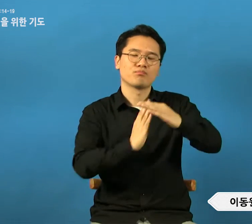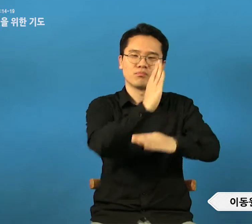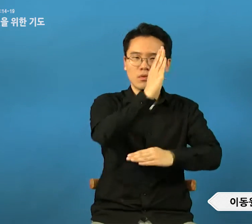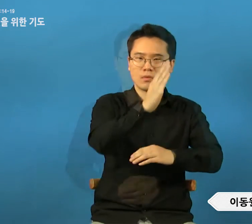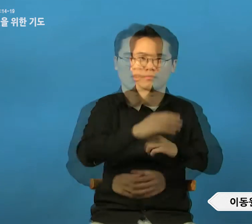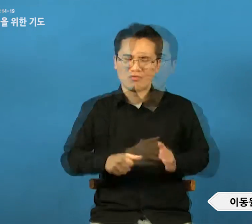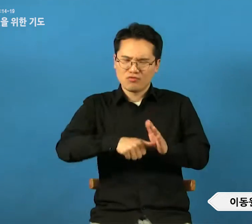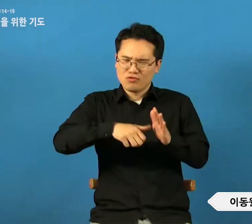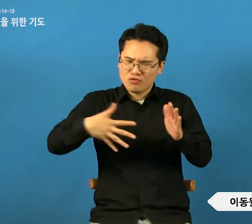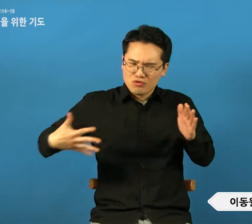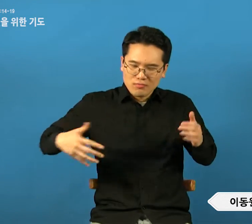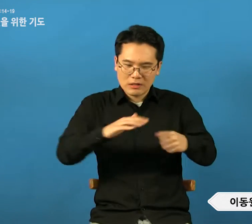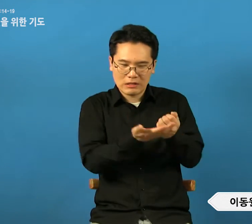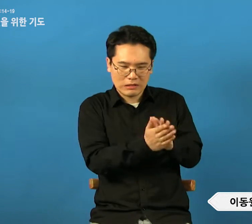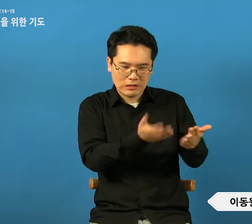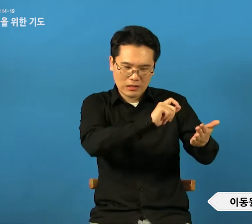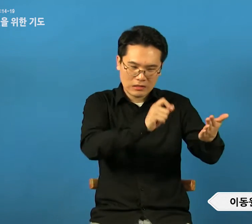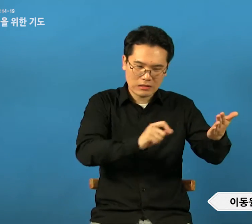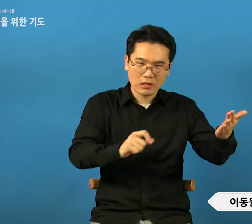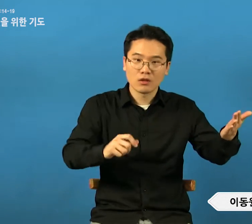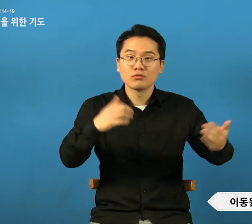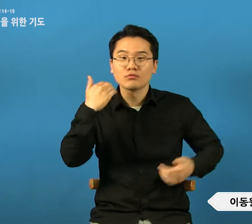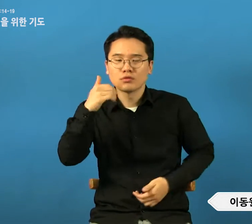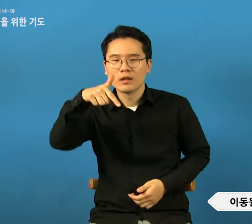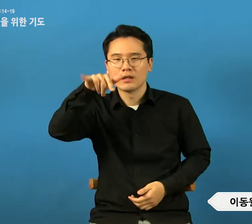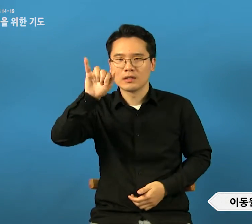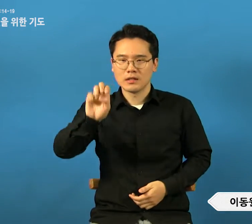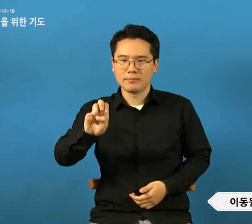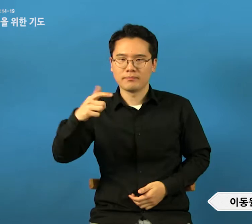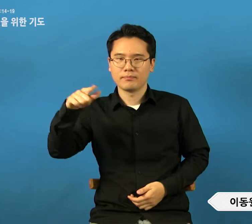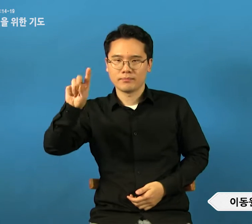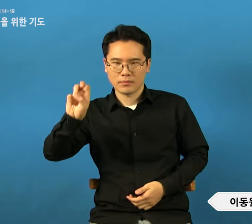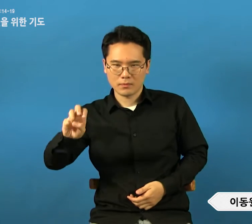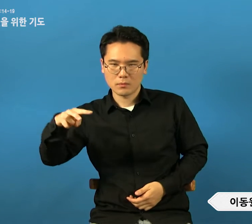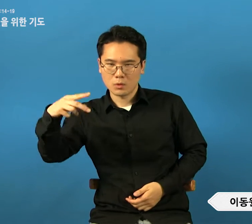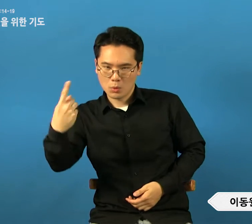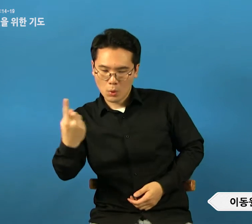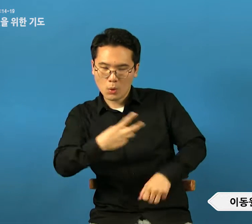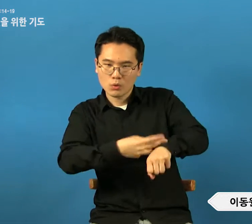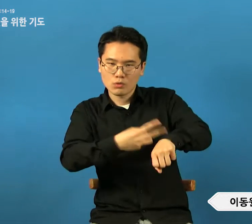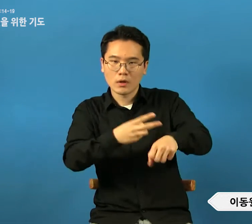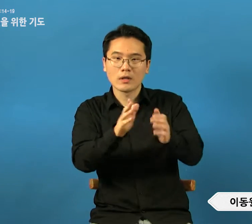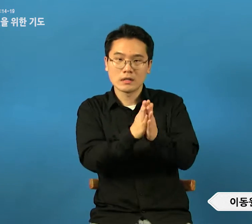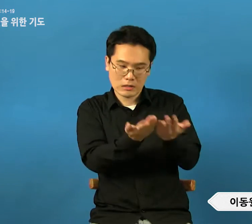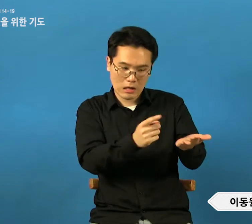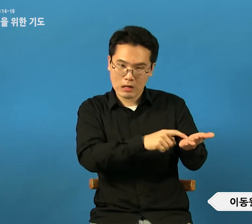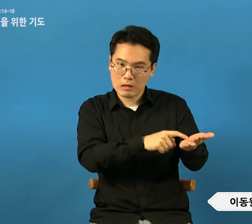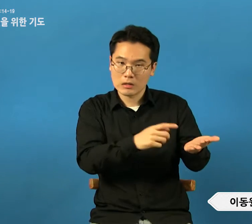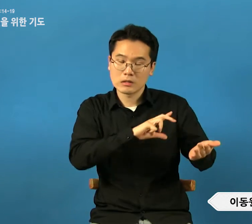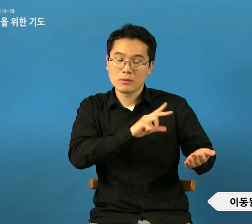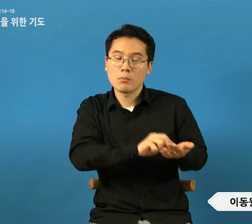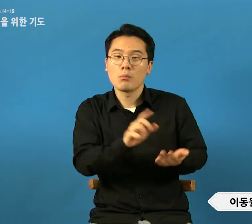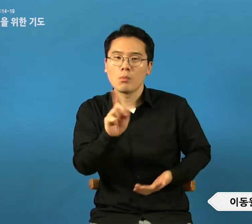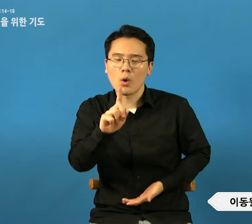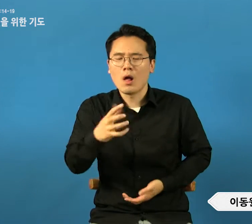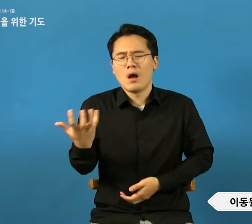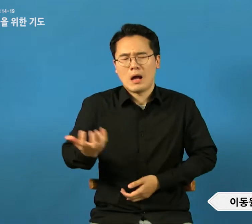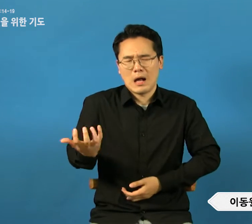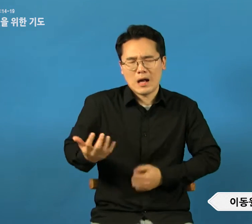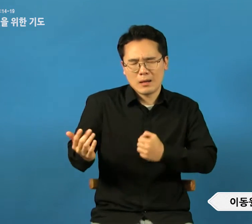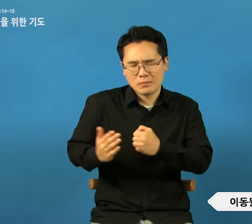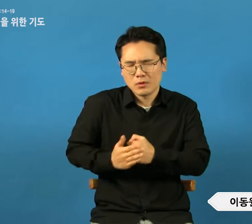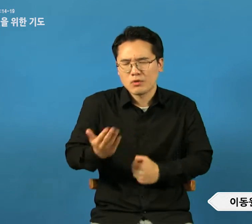베스트셀러 작가인 김난도 교수의 책 아프니까 청춘이다라는 책이 많은